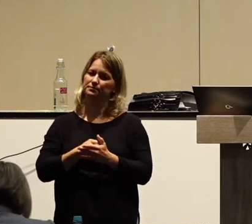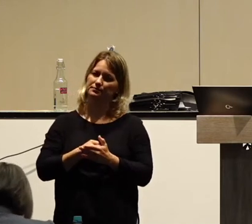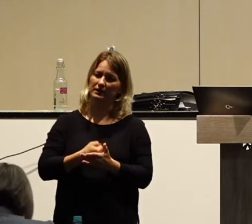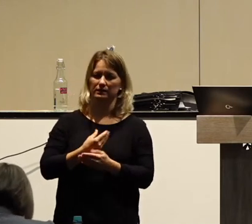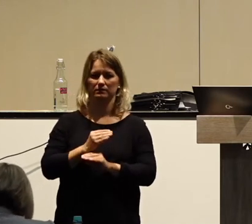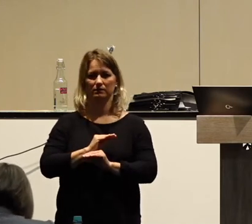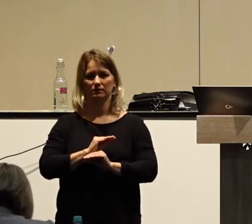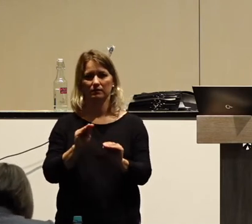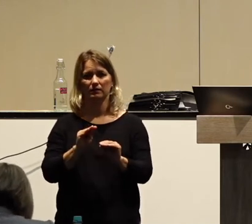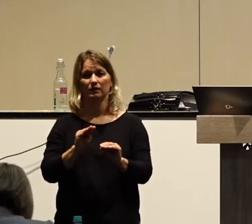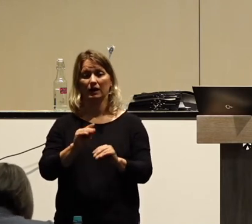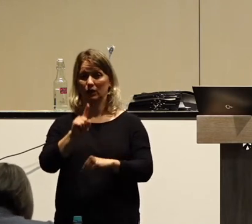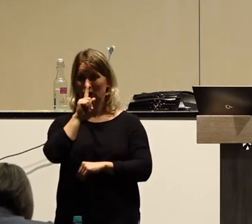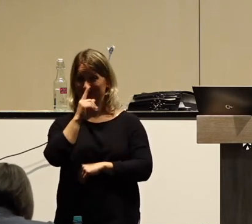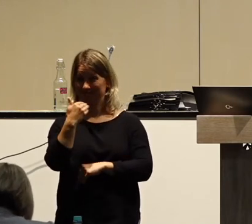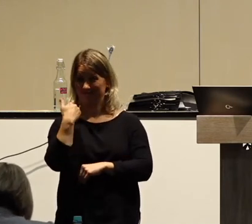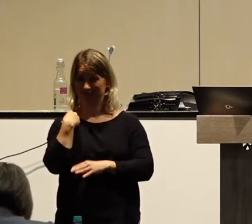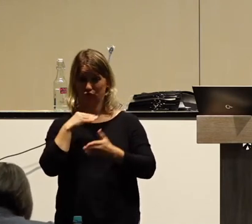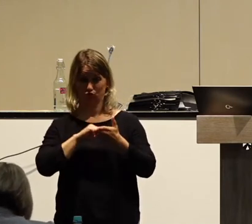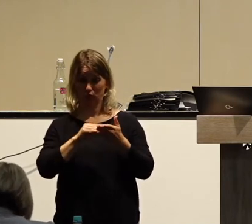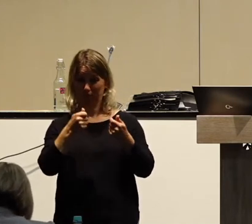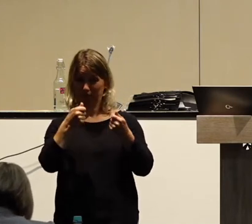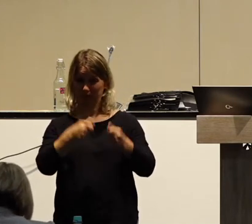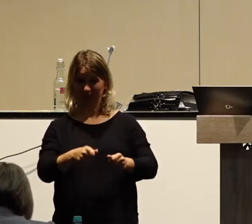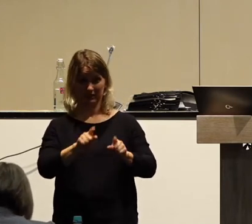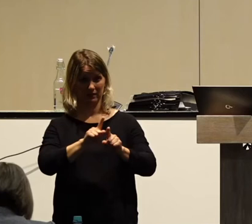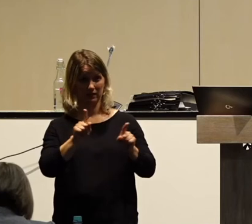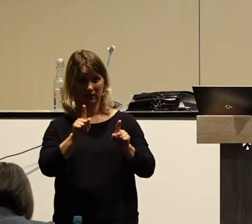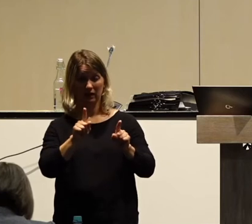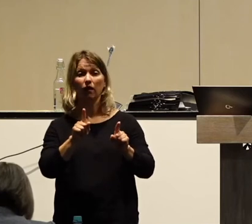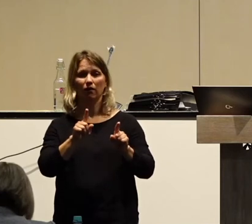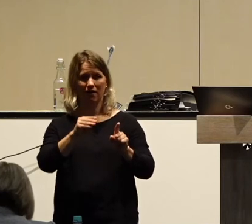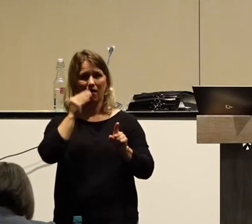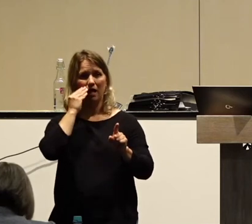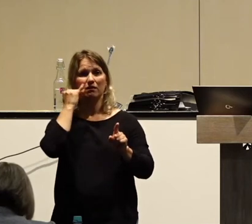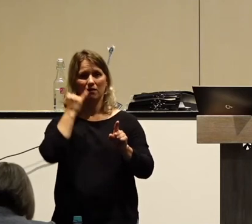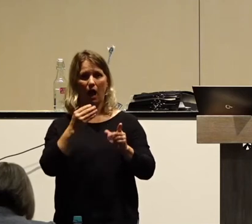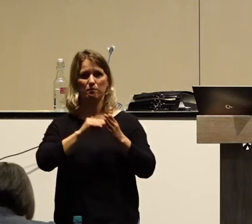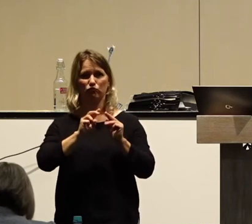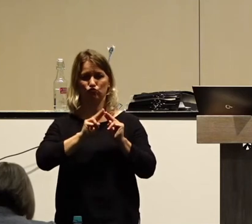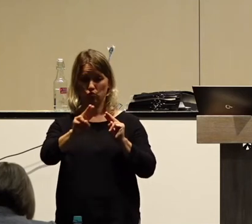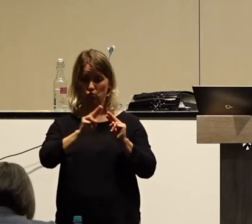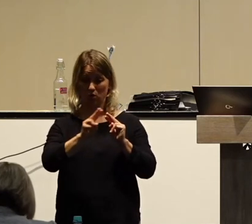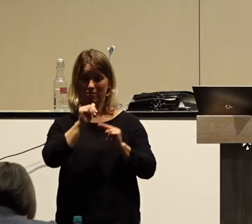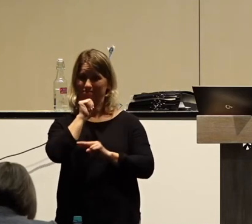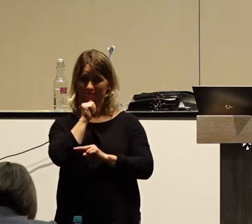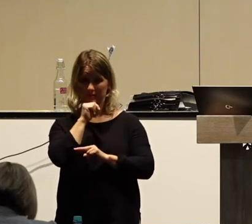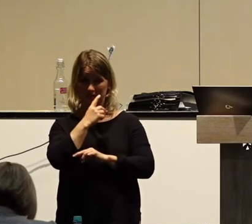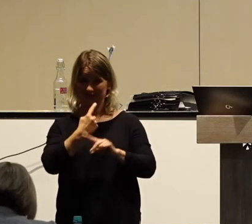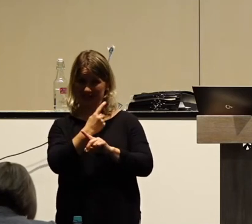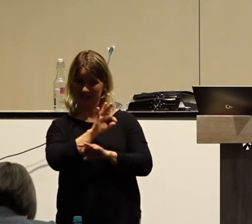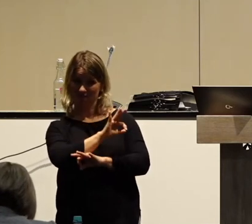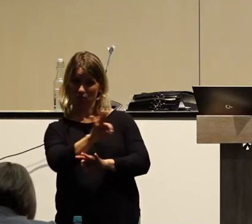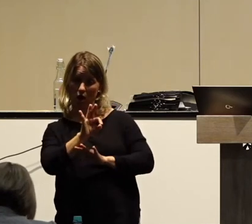der Nicht-Schulpflicht, also wo die Kinder zwar lernen sollten, aber nicht in die Schule gehen konnten, ja keine Erholungszeit